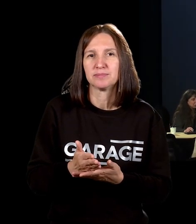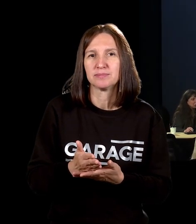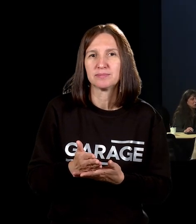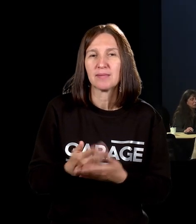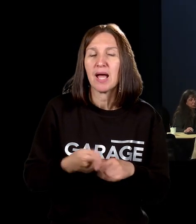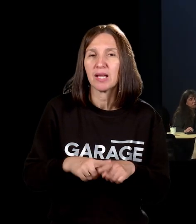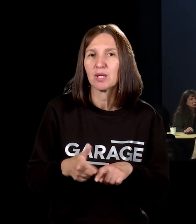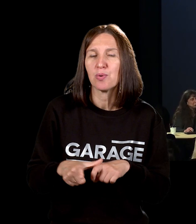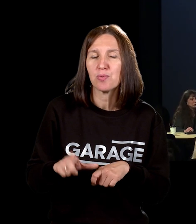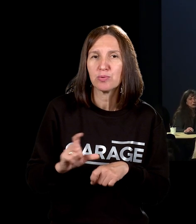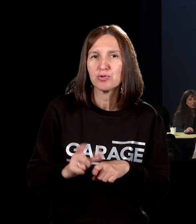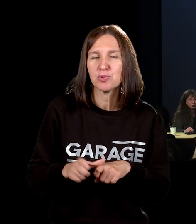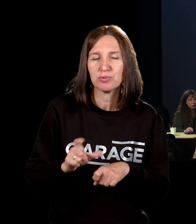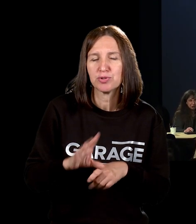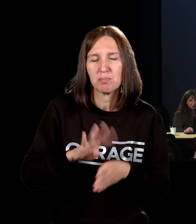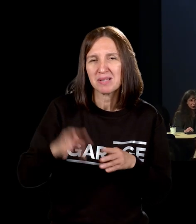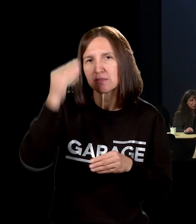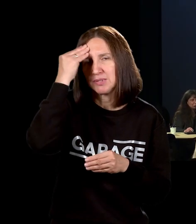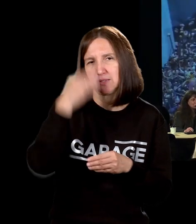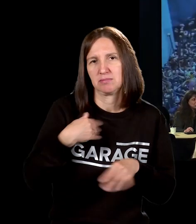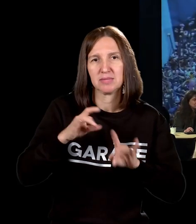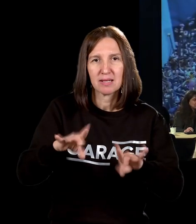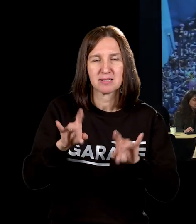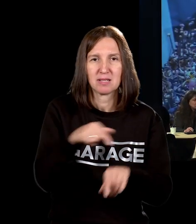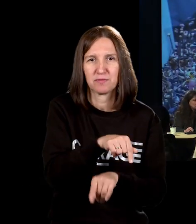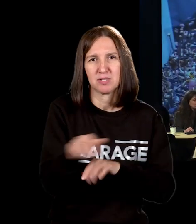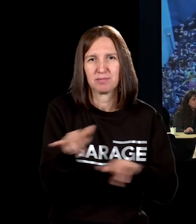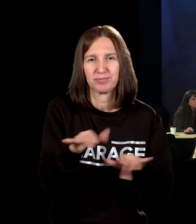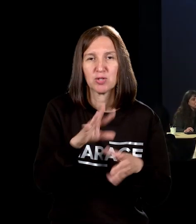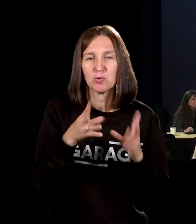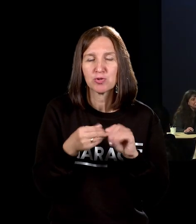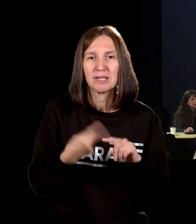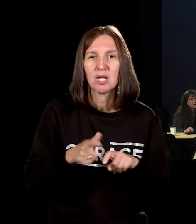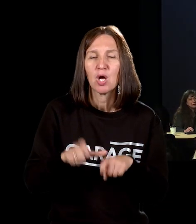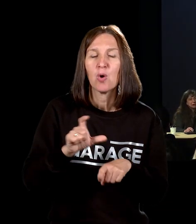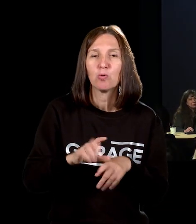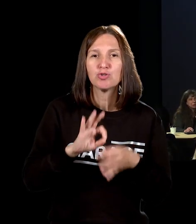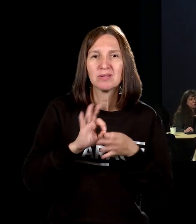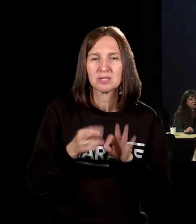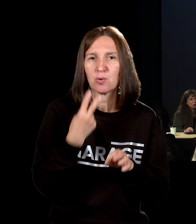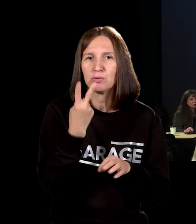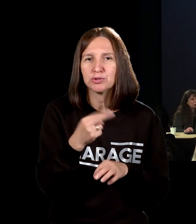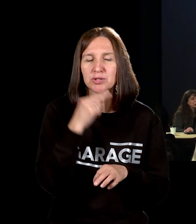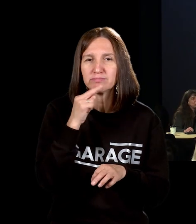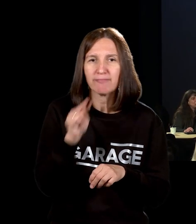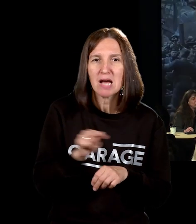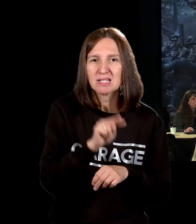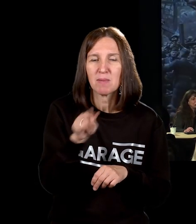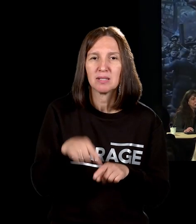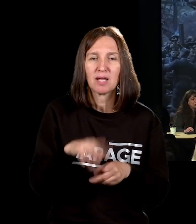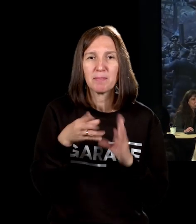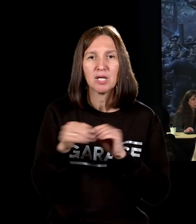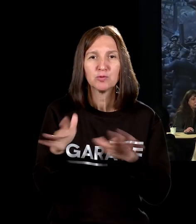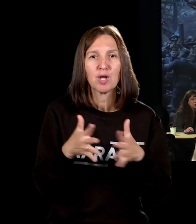как бы это очень, ну, в общем, это бессмысленно пересказывать эти сюжеты, это очень сложно рассмотреть, да, потому что этих сюжетов больше,